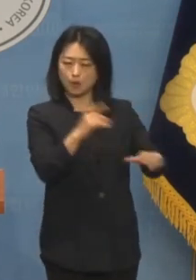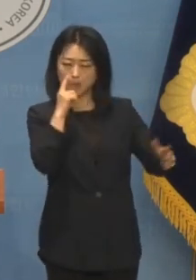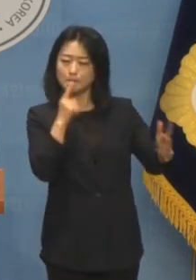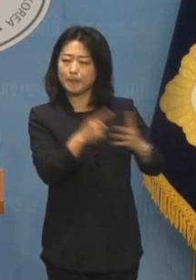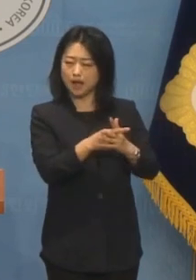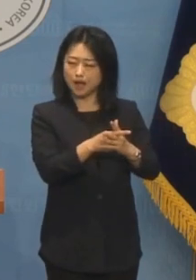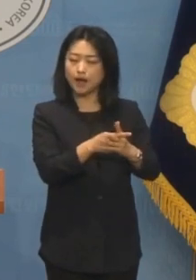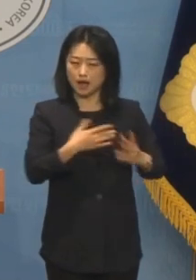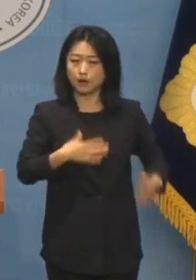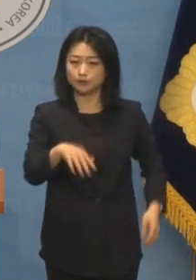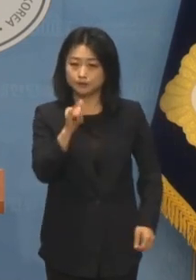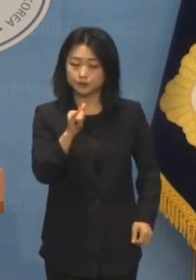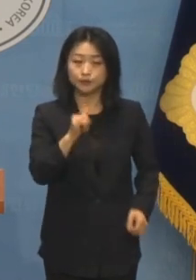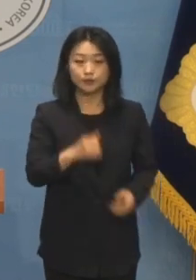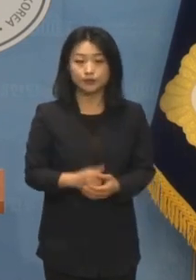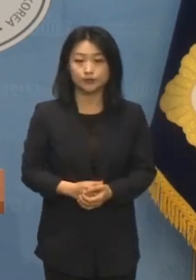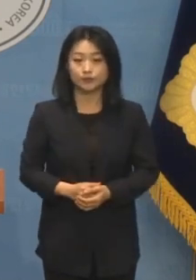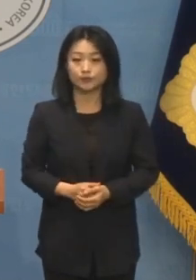추정하고 있습니다.